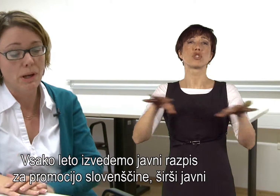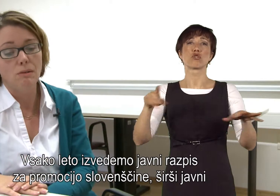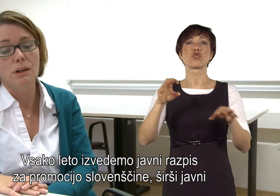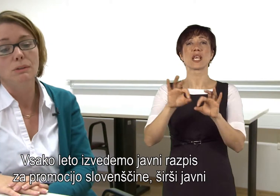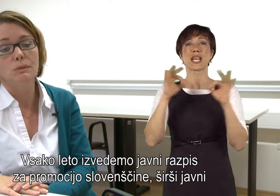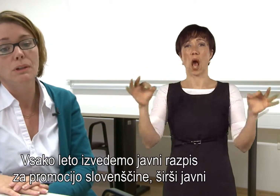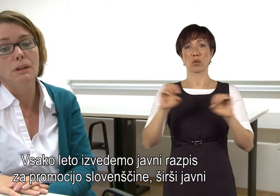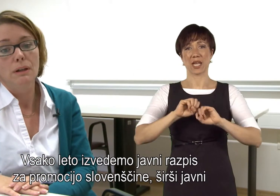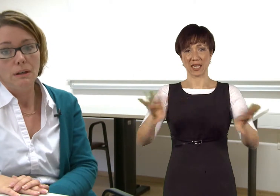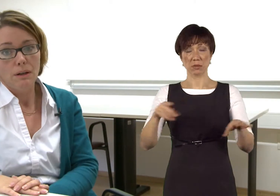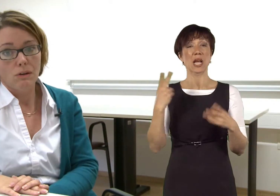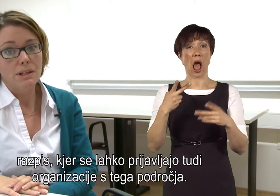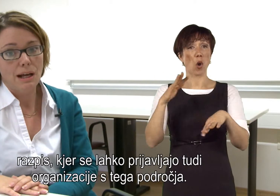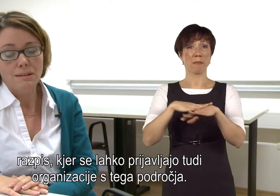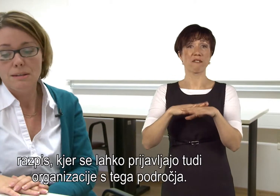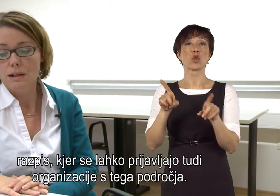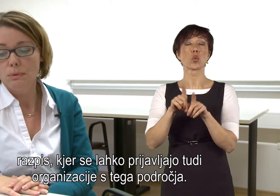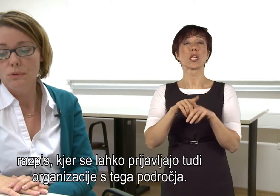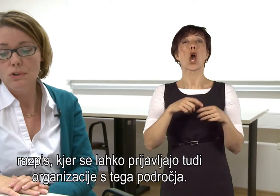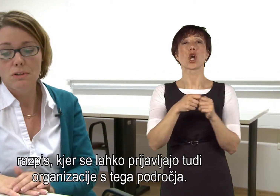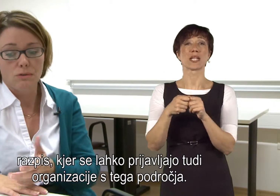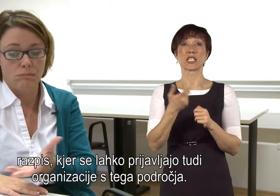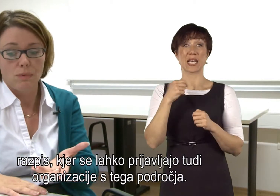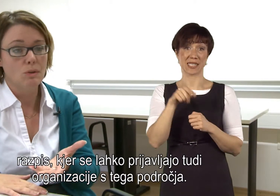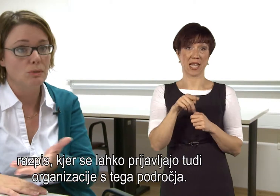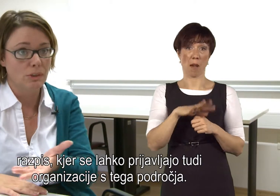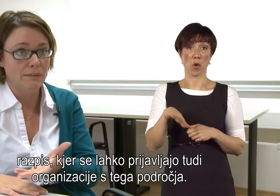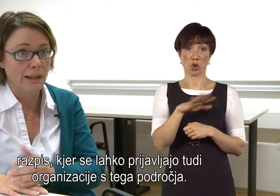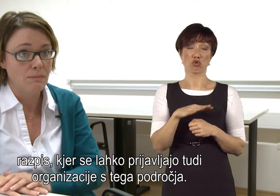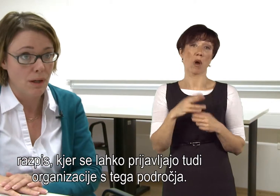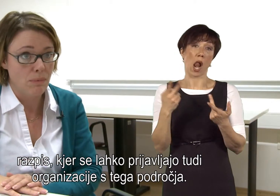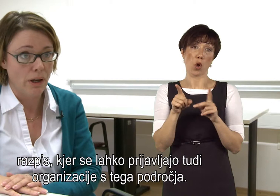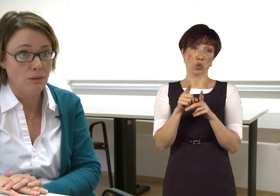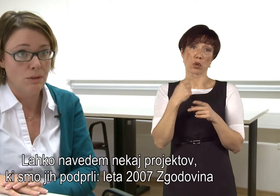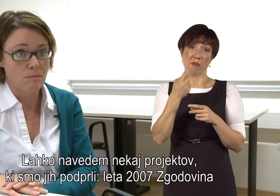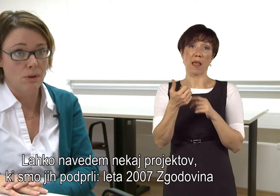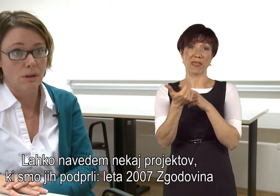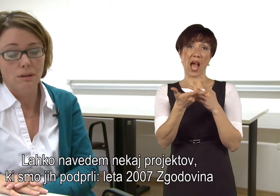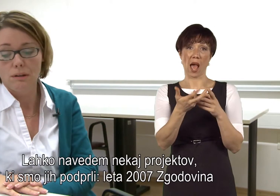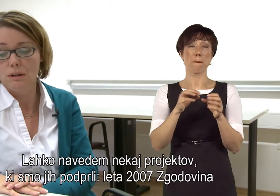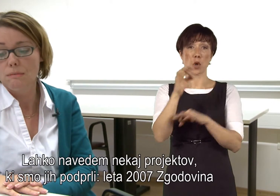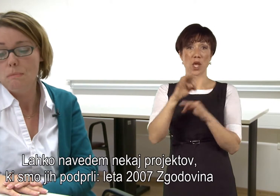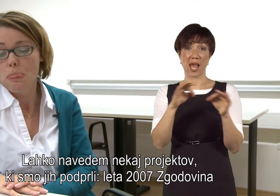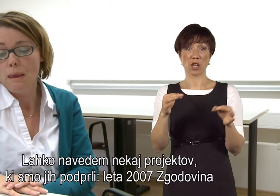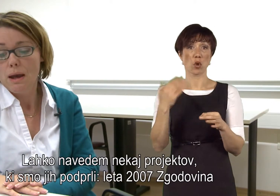lahko prijavljajo tudi organizacije z tega področja. Zdaj lahko tudi navedem nekaj projektov, ki smo jih